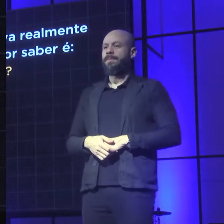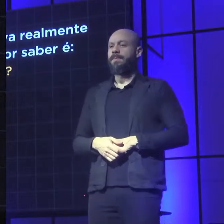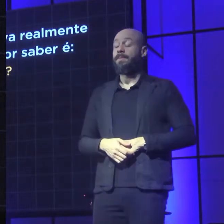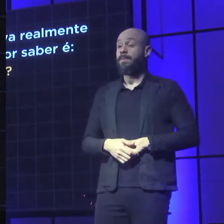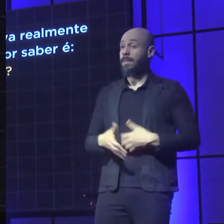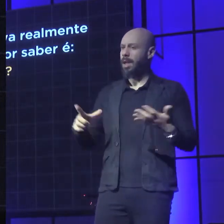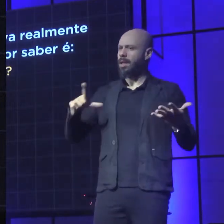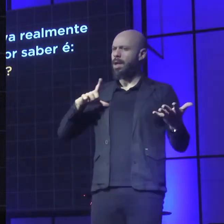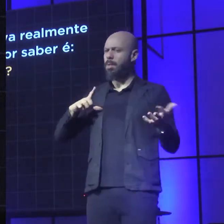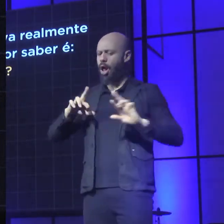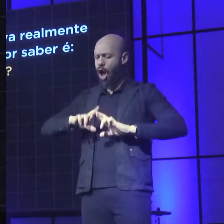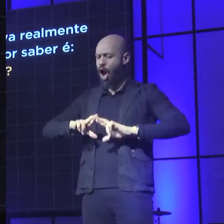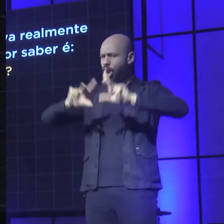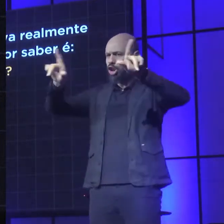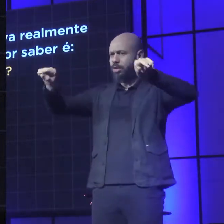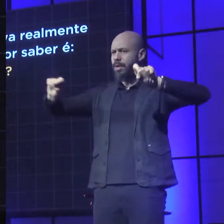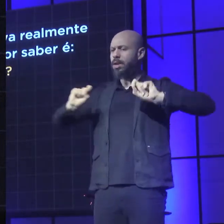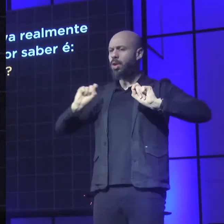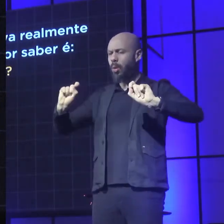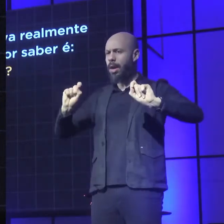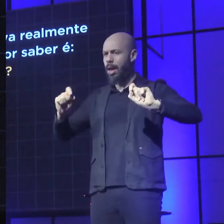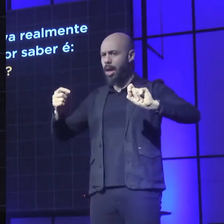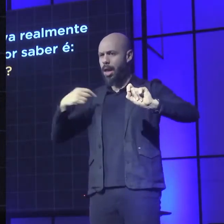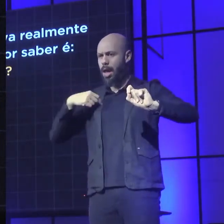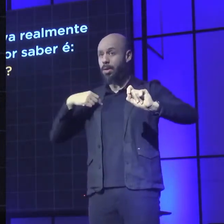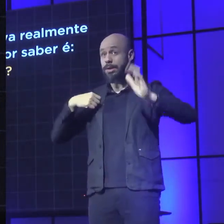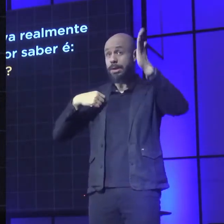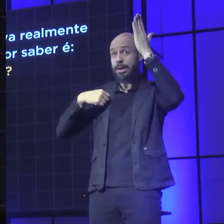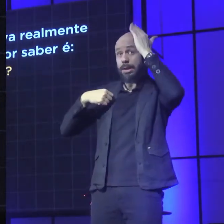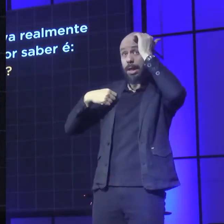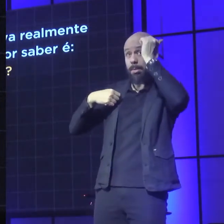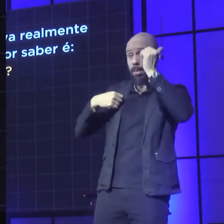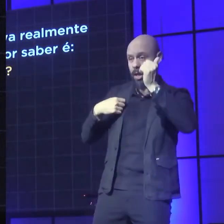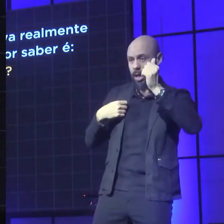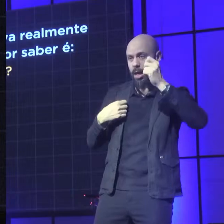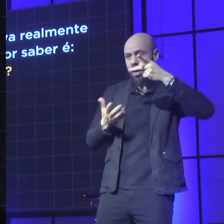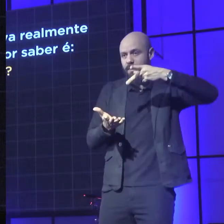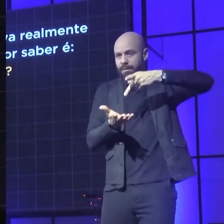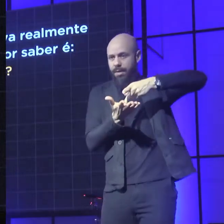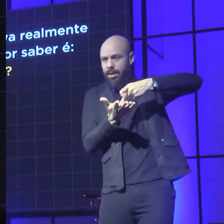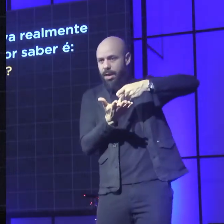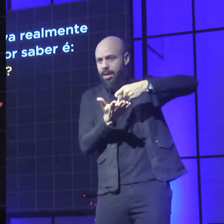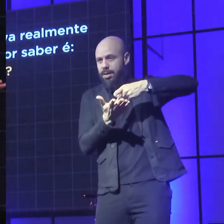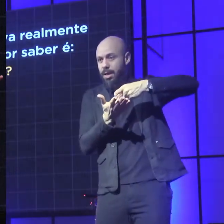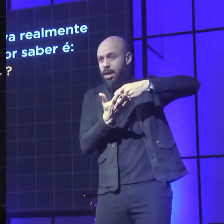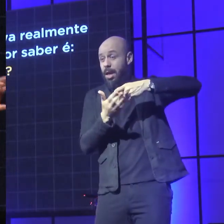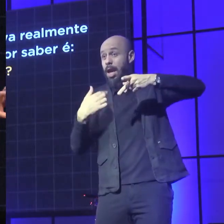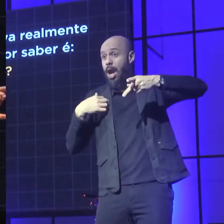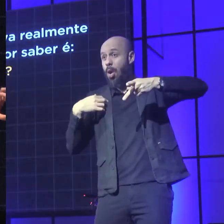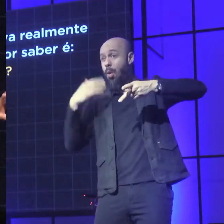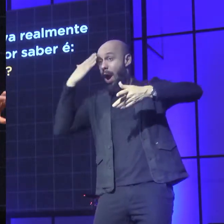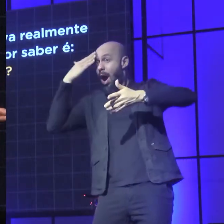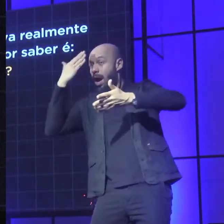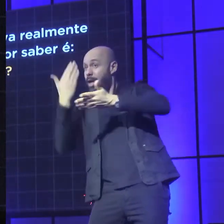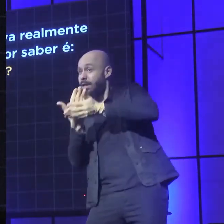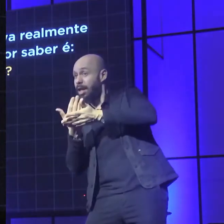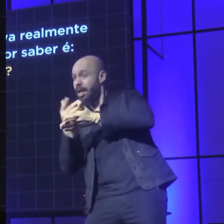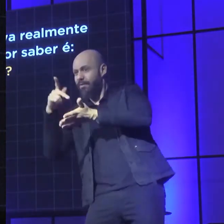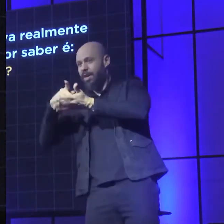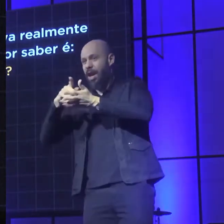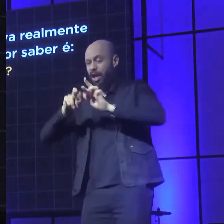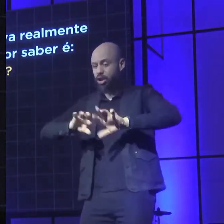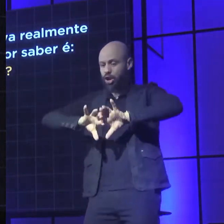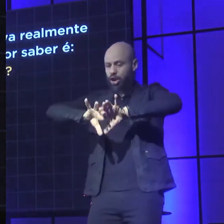Existe uma diferença entre você saber a verdade e você acreditar na verdade.